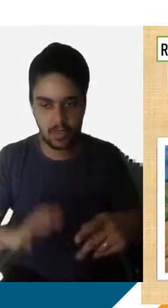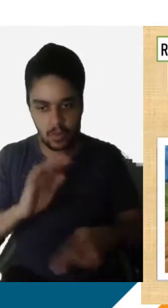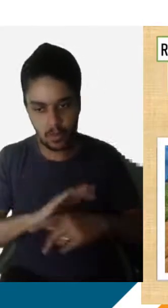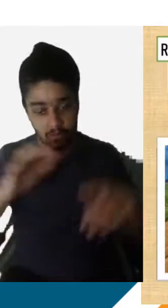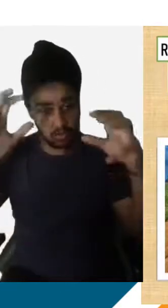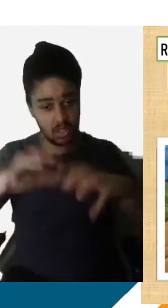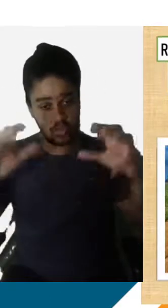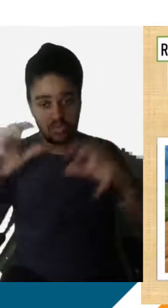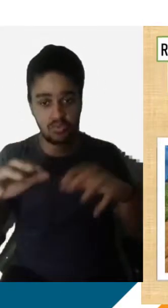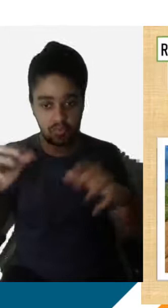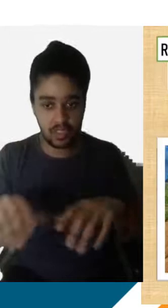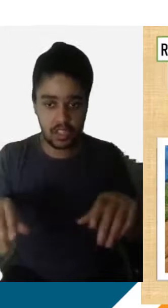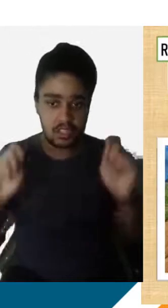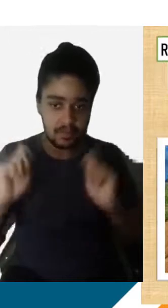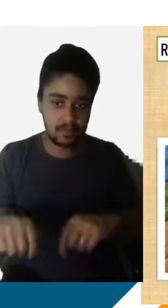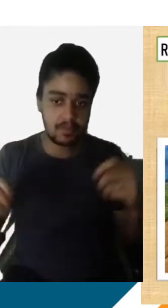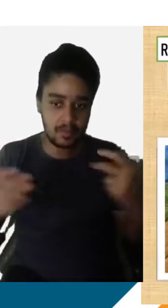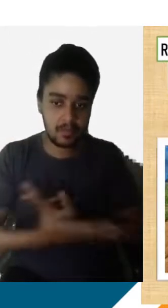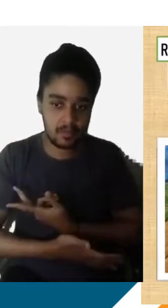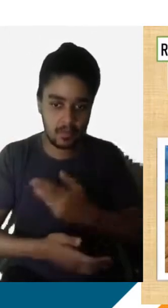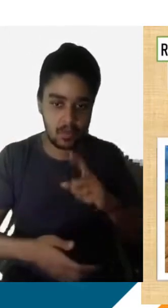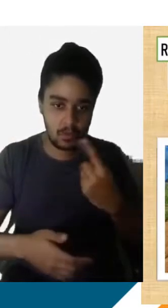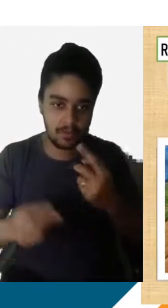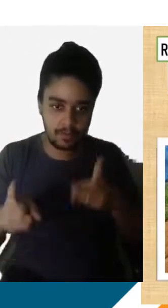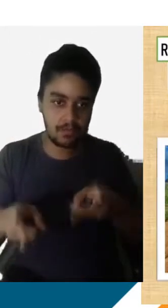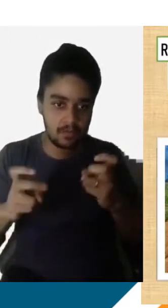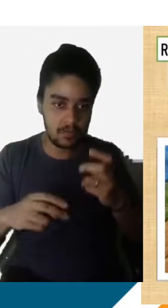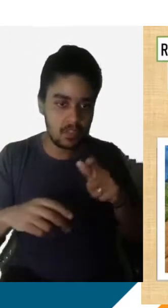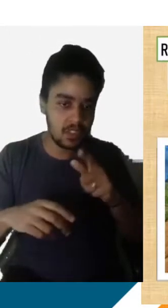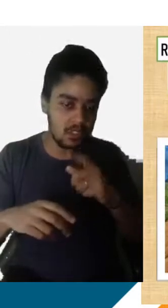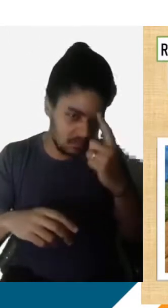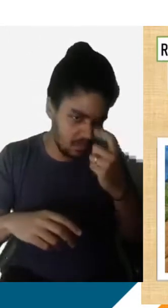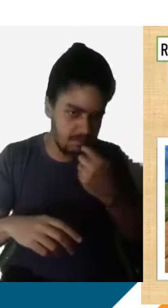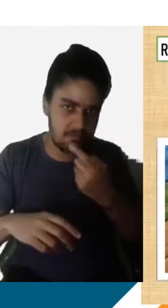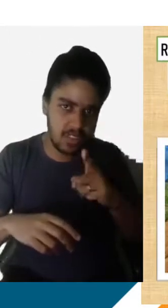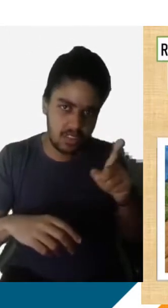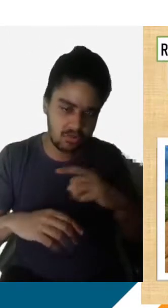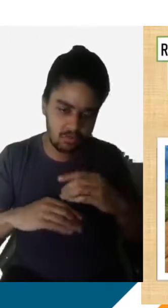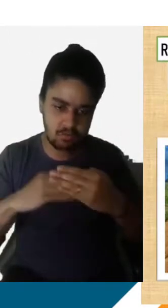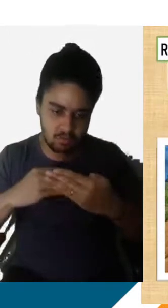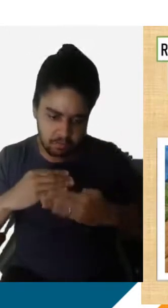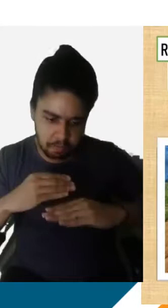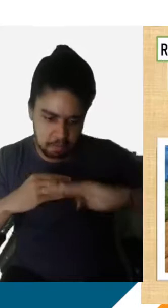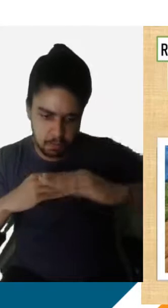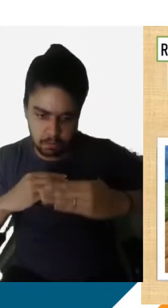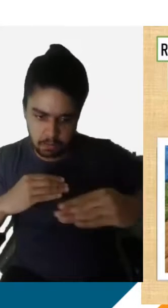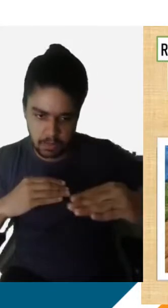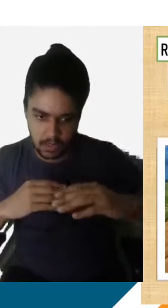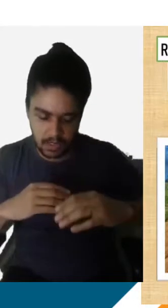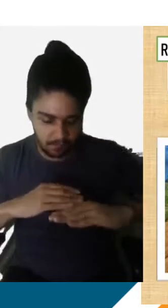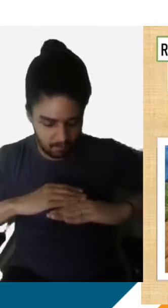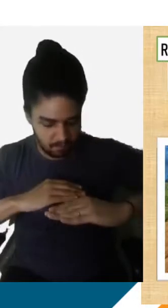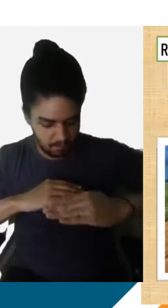desencadeada pela ação das chuvas, e elas podem causar, como podemos perceber na imagem, essas fendas, né, que são